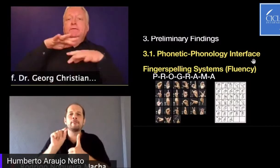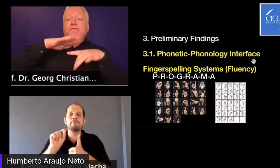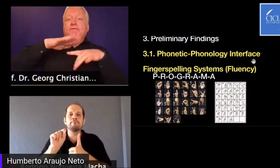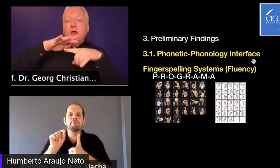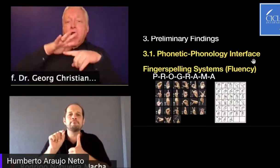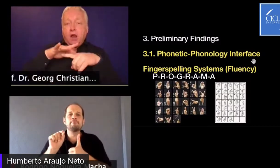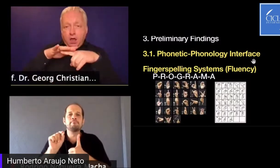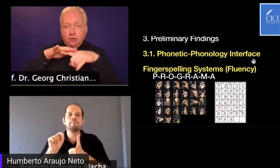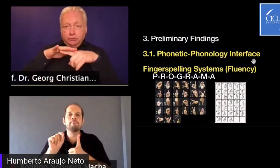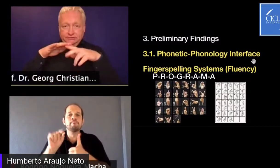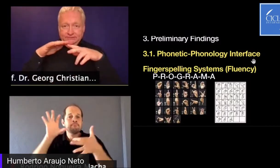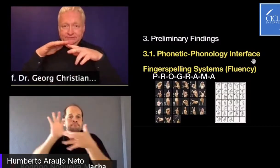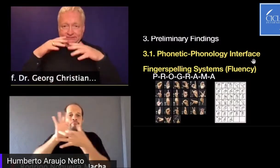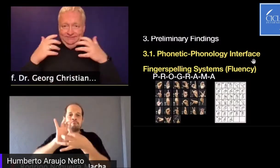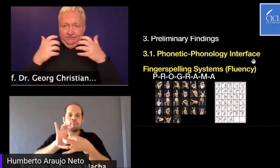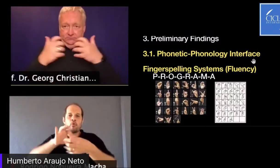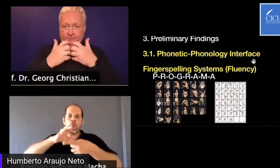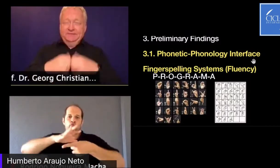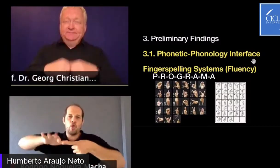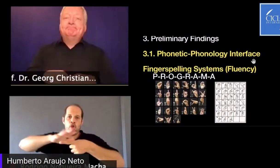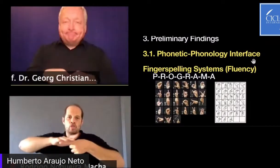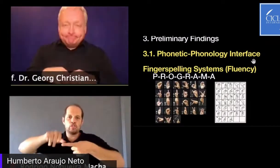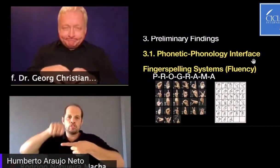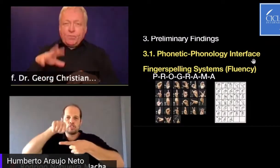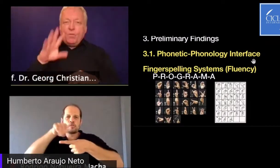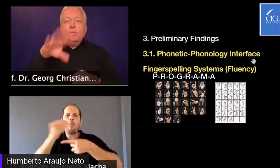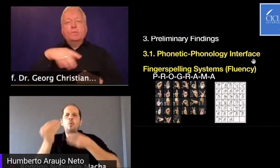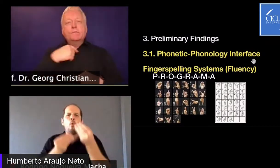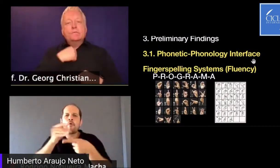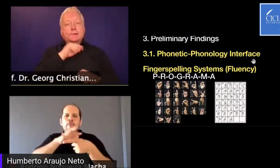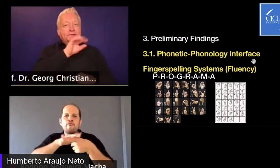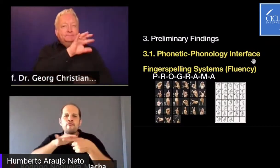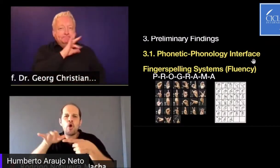O que a gente observa, em primeiro lugar, são alguns efeitos